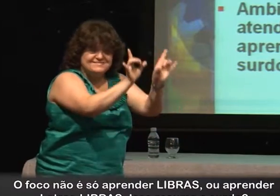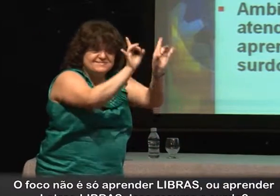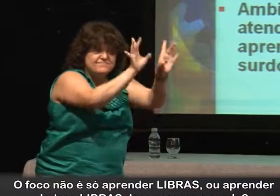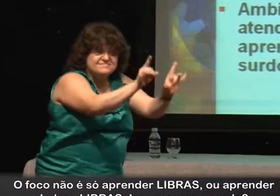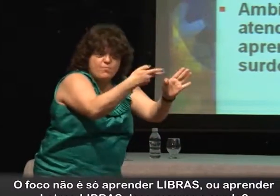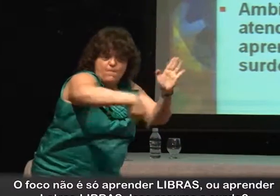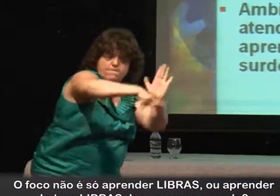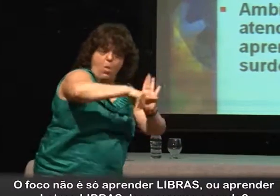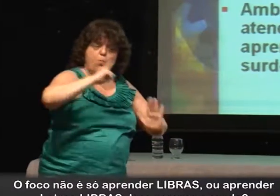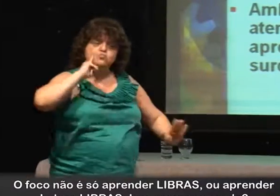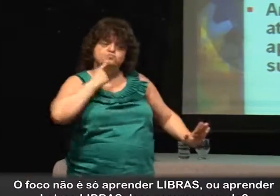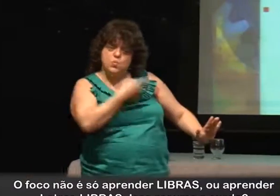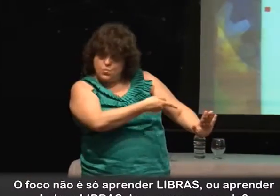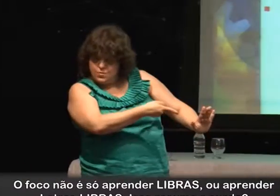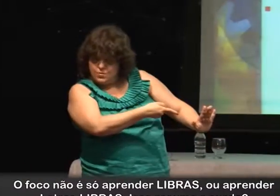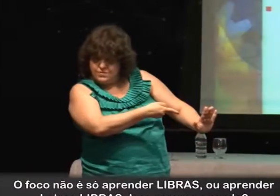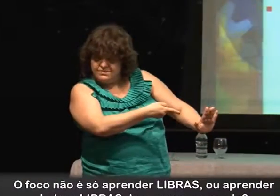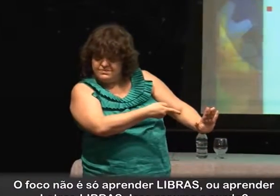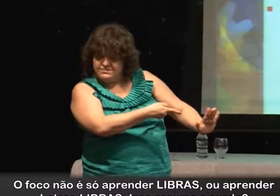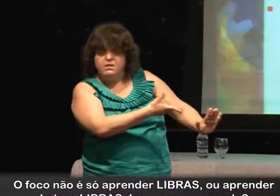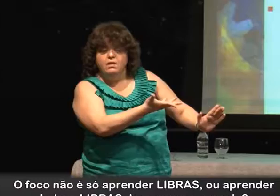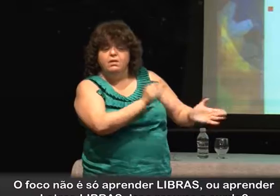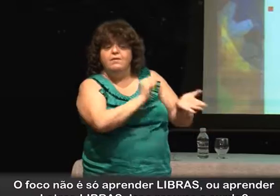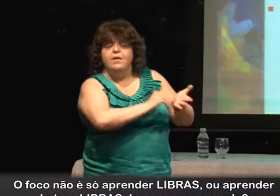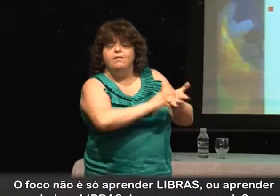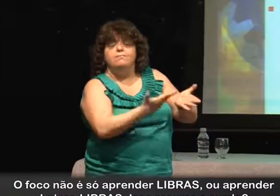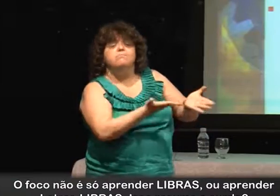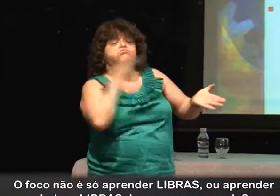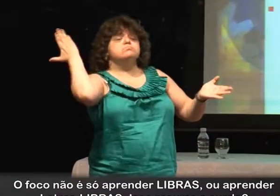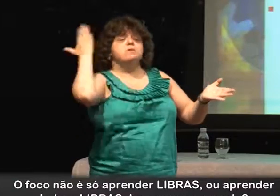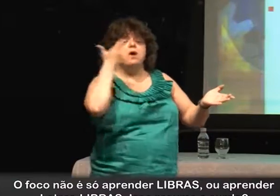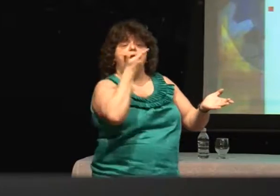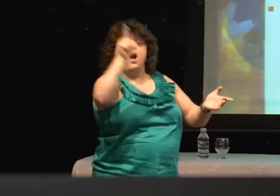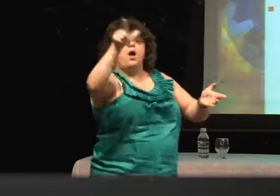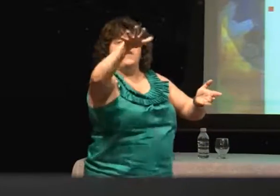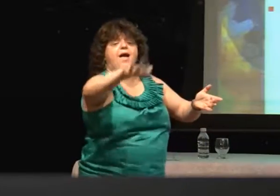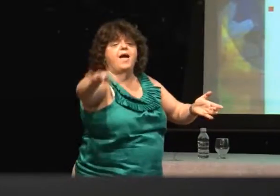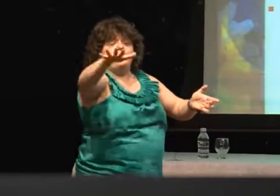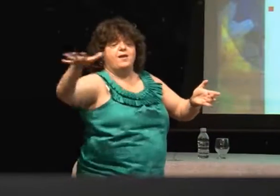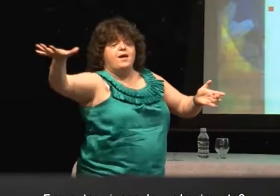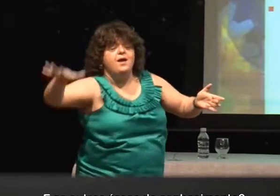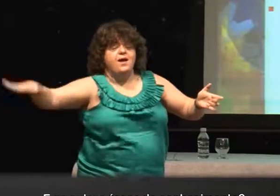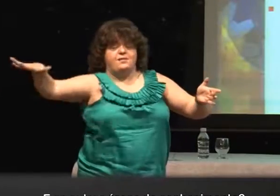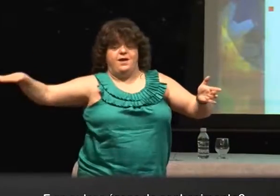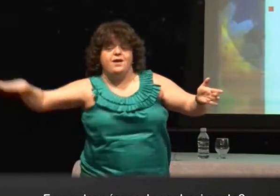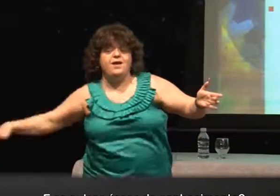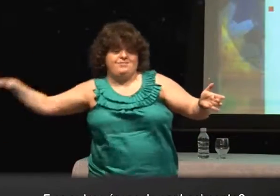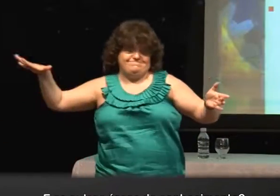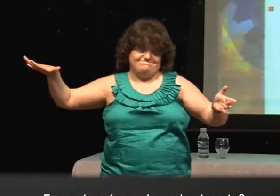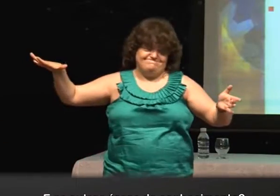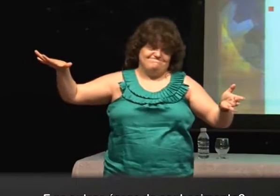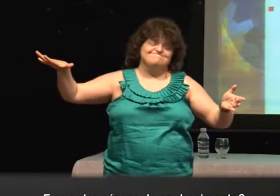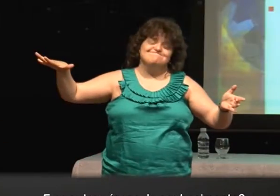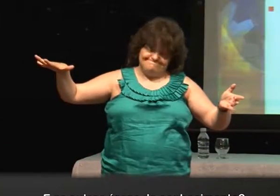aprender Libras ou aprender letras Libras. Isso resume o surdo? E as outras áreas de